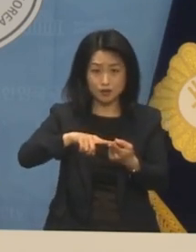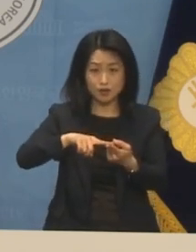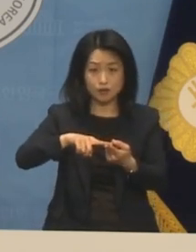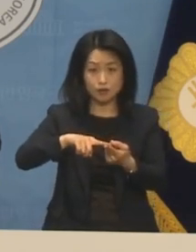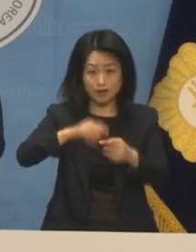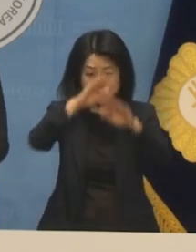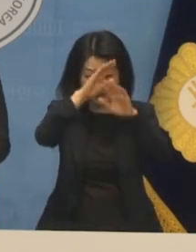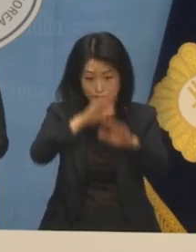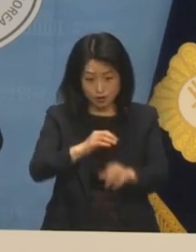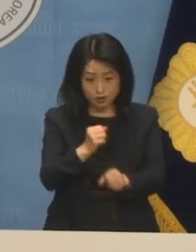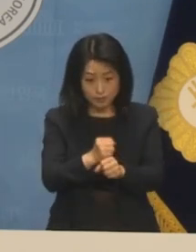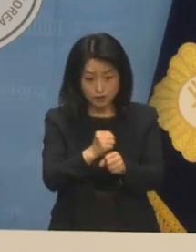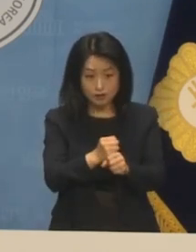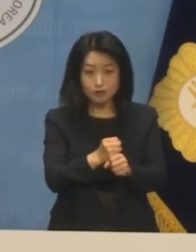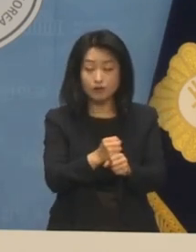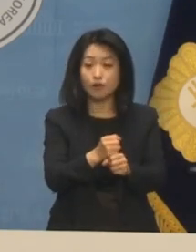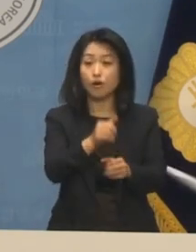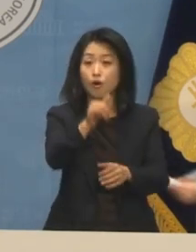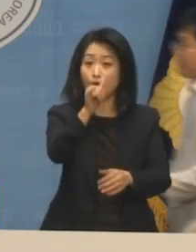있습니다.